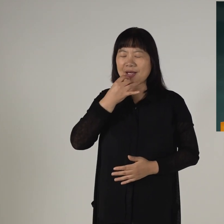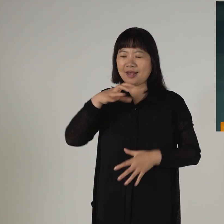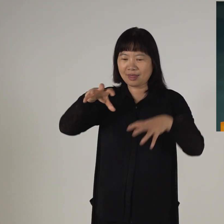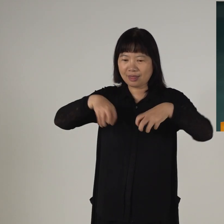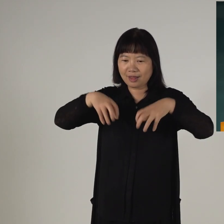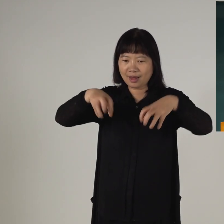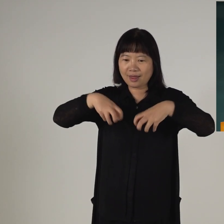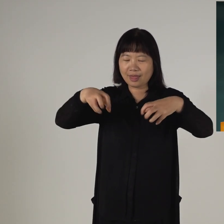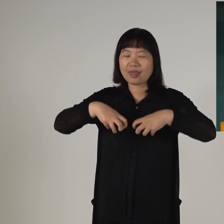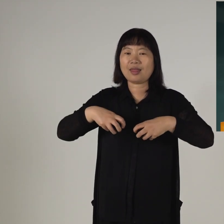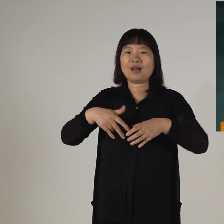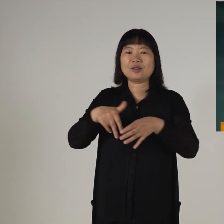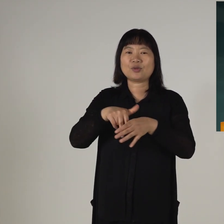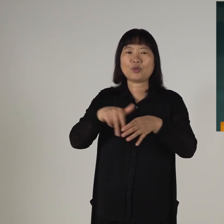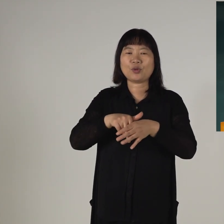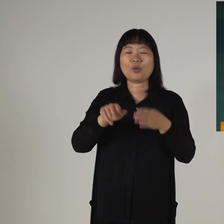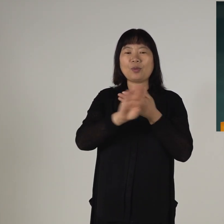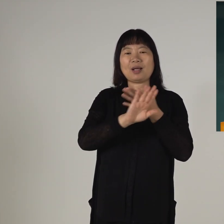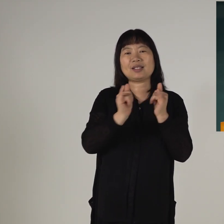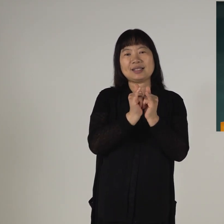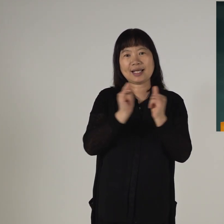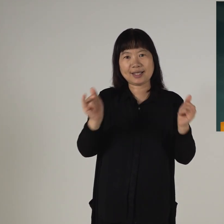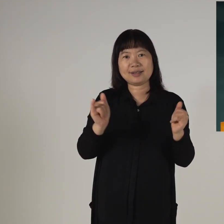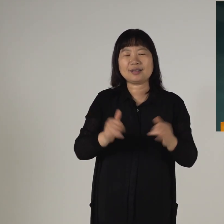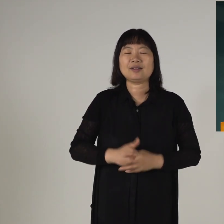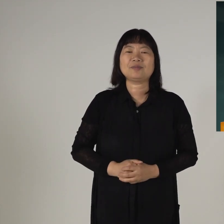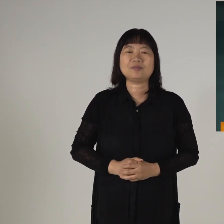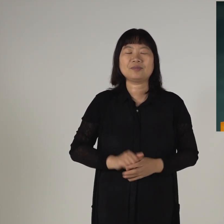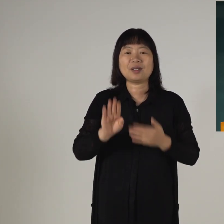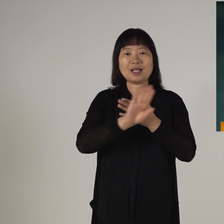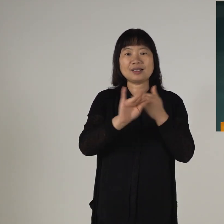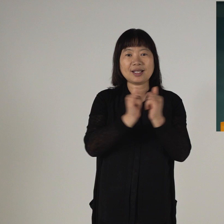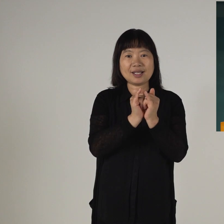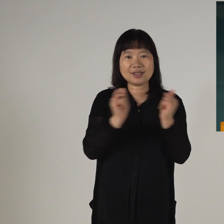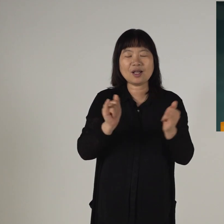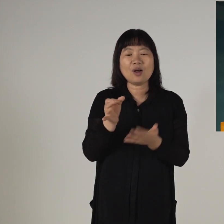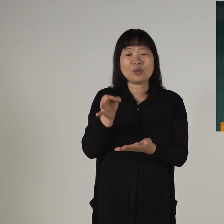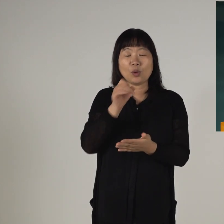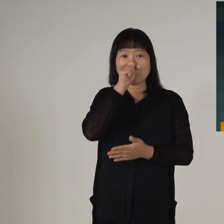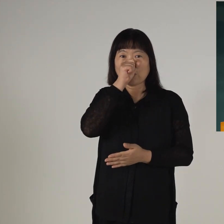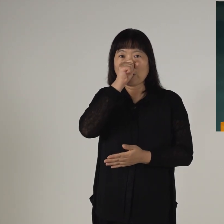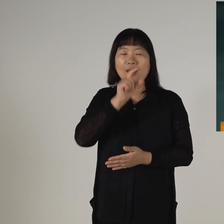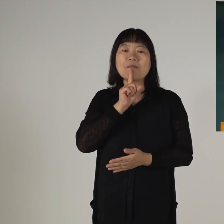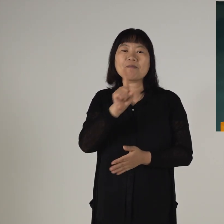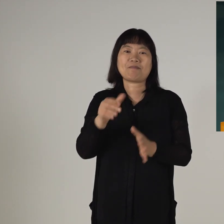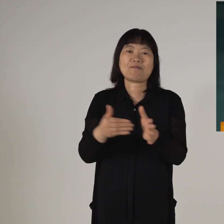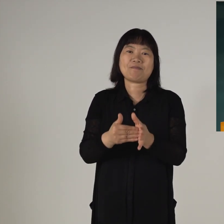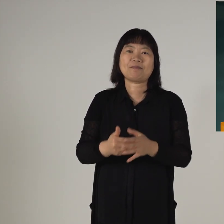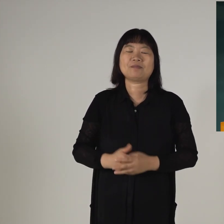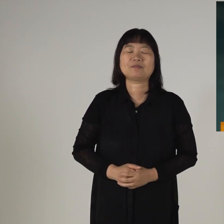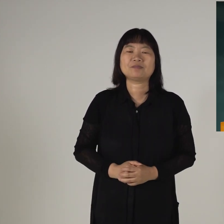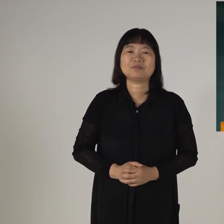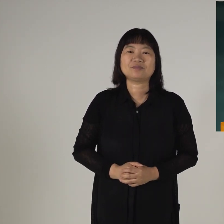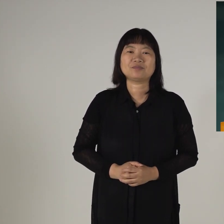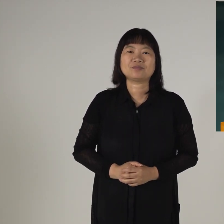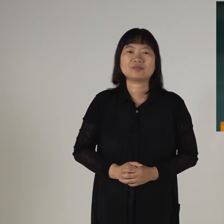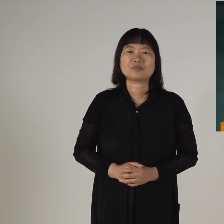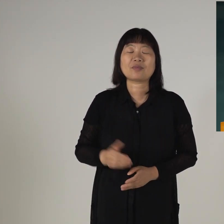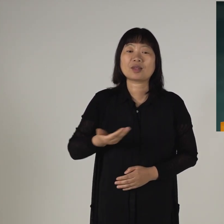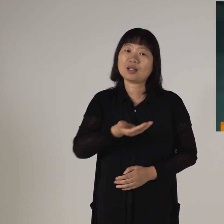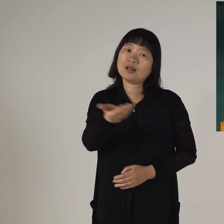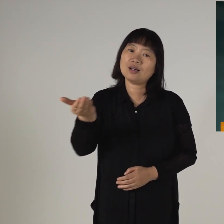챙기는 종교 바리새인들. 그 바리새인들은 돈을 좋아하는 자라 그랬어요. 그들의